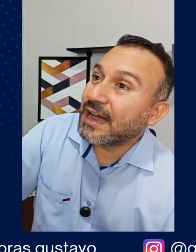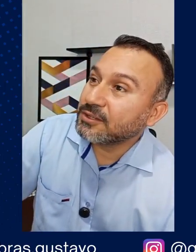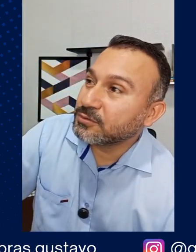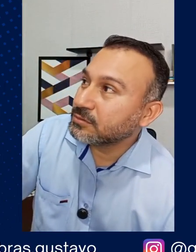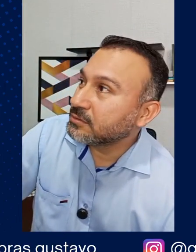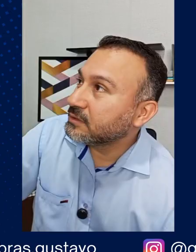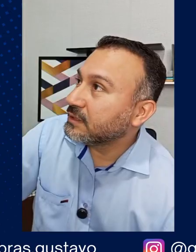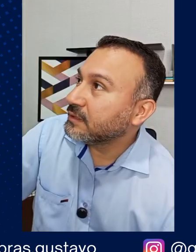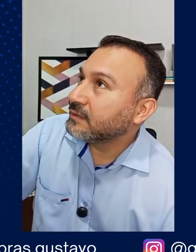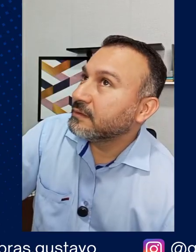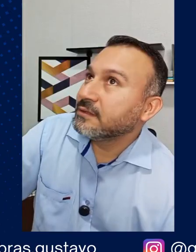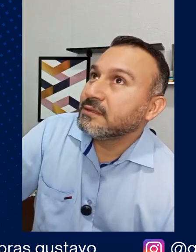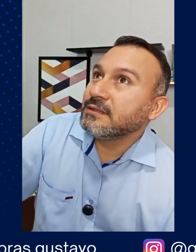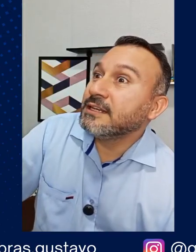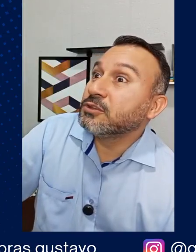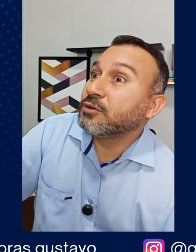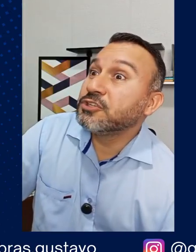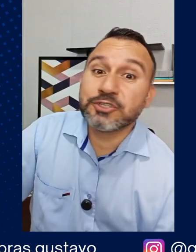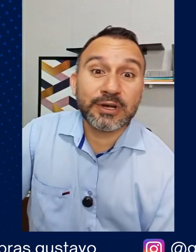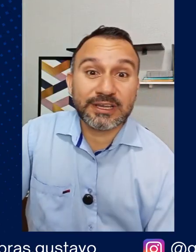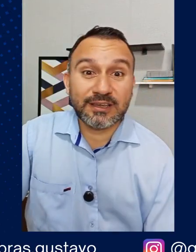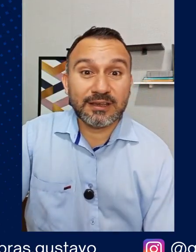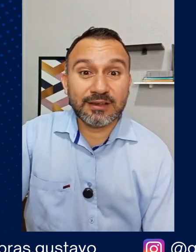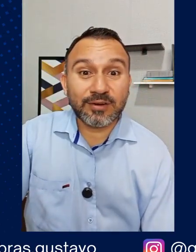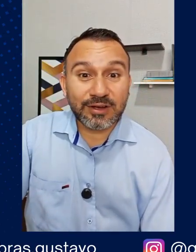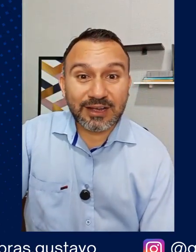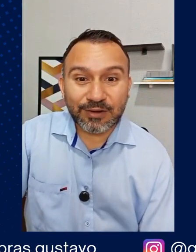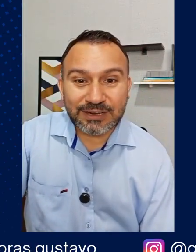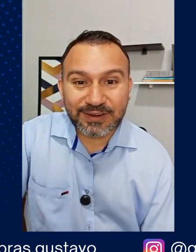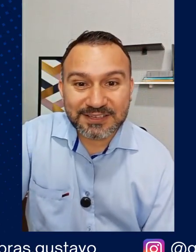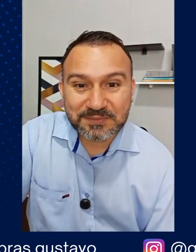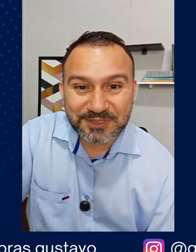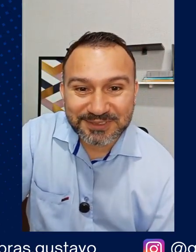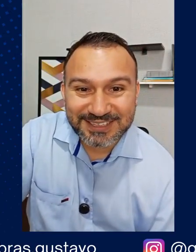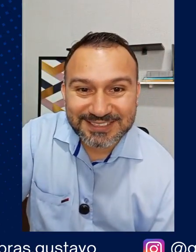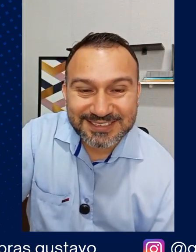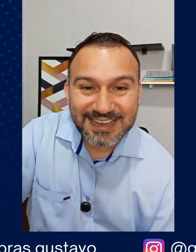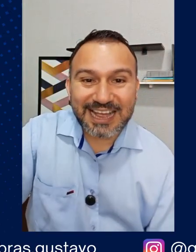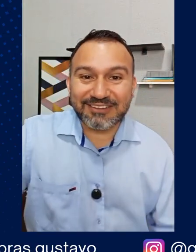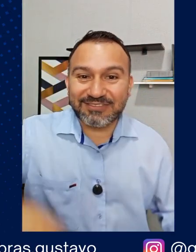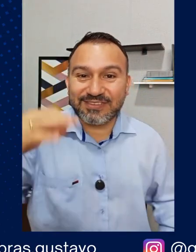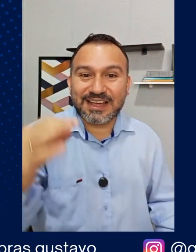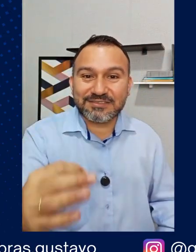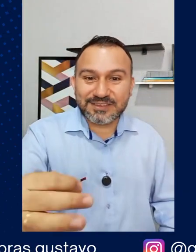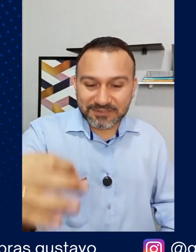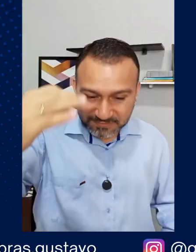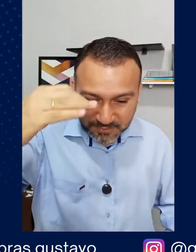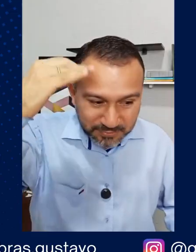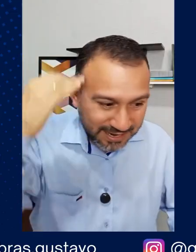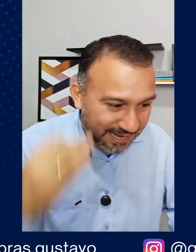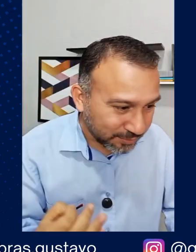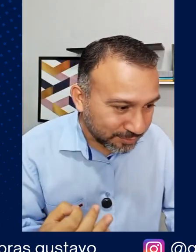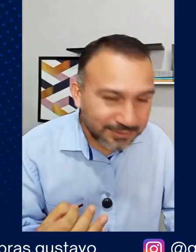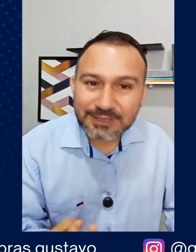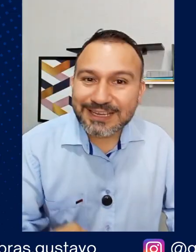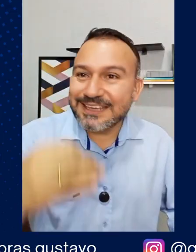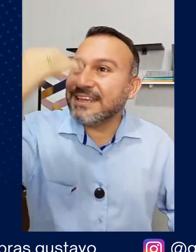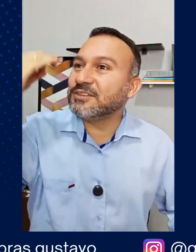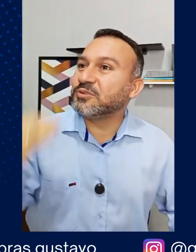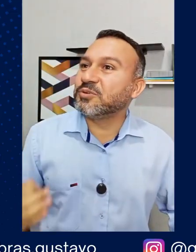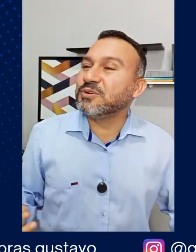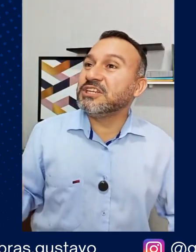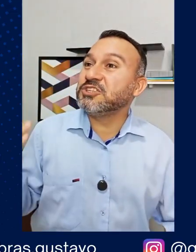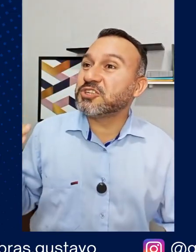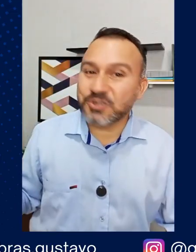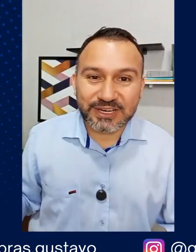viu um rato e entrou em choque. Ó, olha a frase em português. Flávia viu um rato